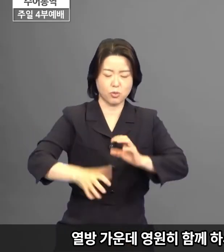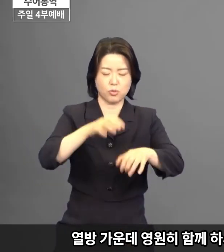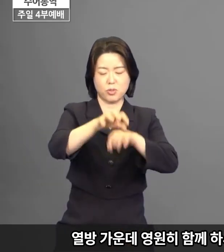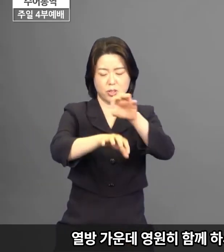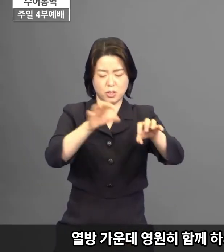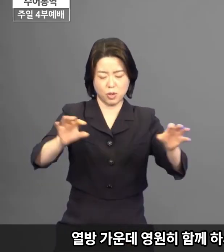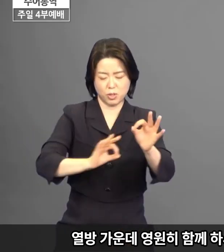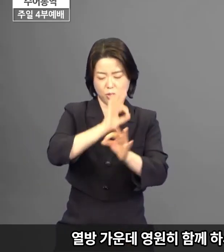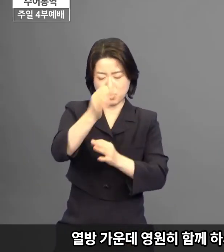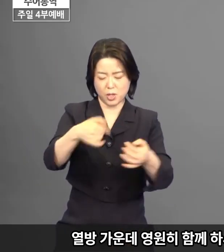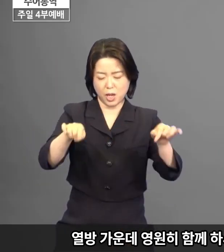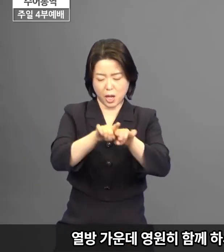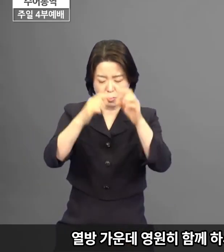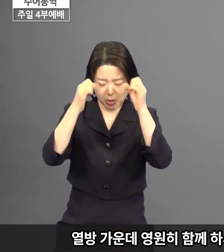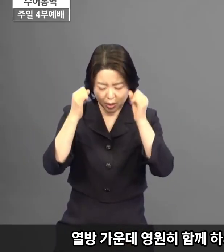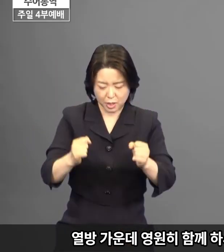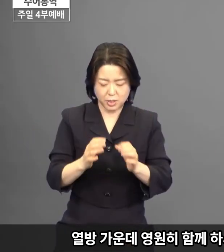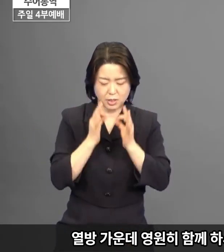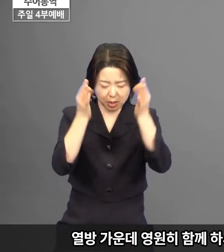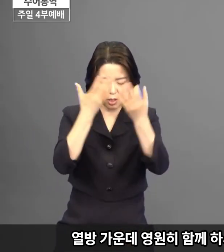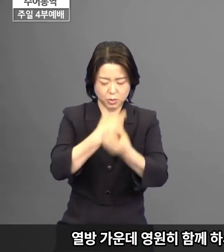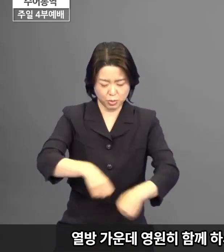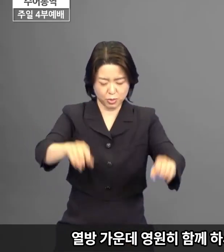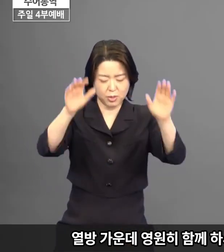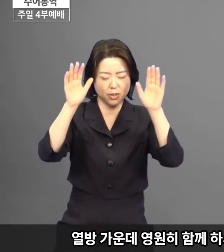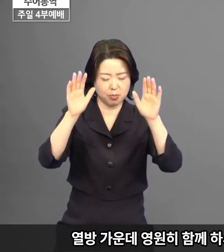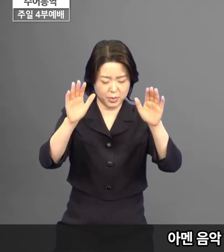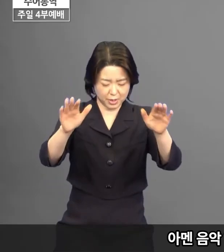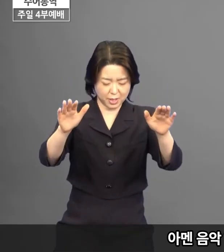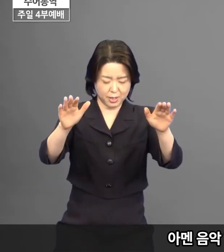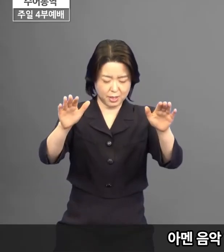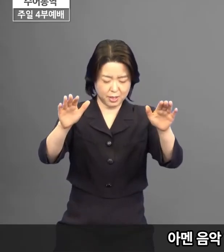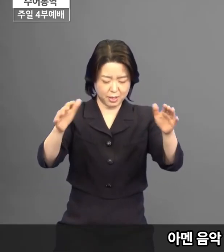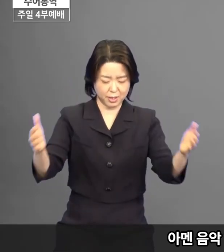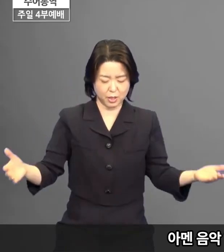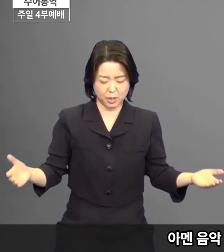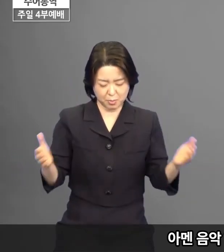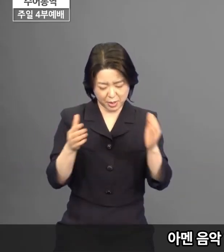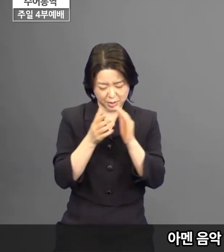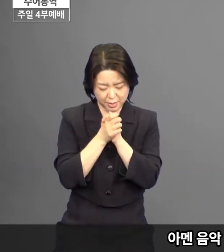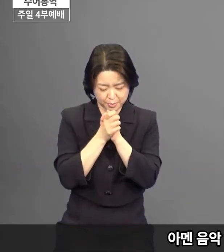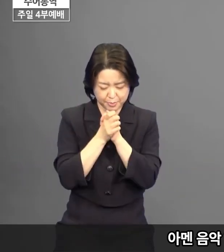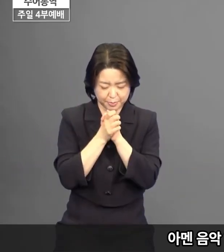열방 가운데 영원히 함께 하시기를 간절히 축원하옵나이다. 아멘.